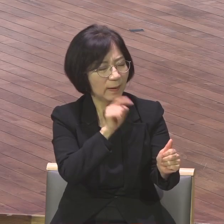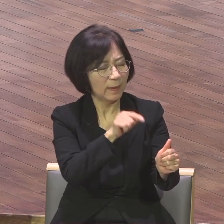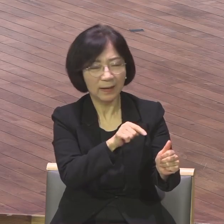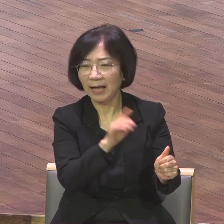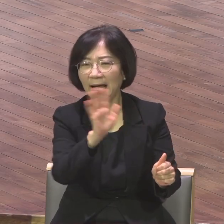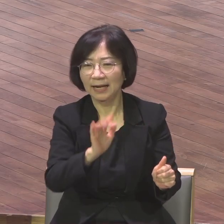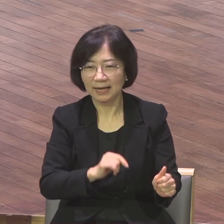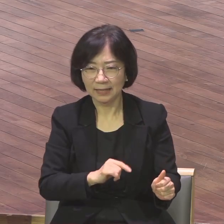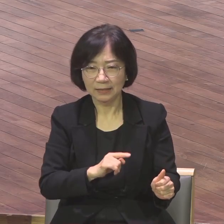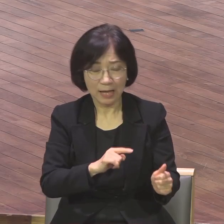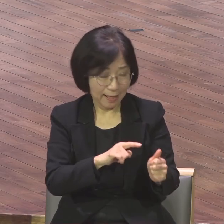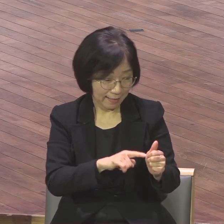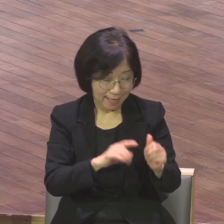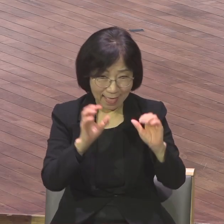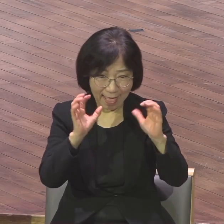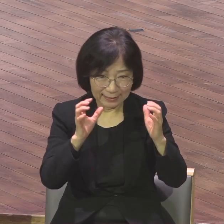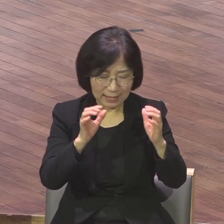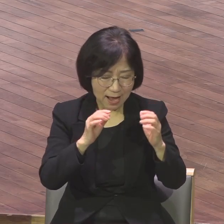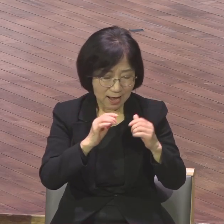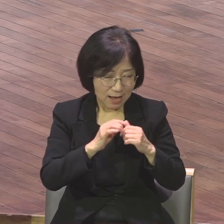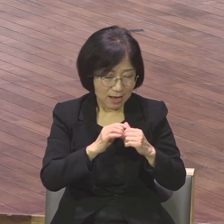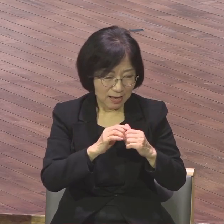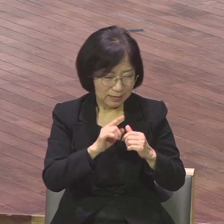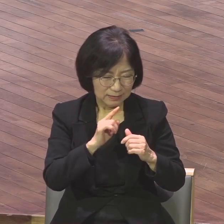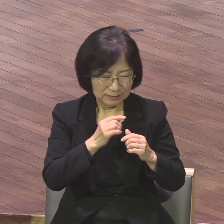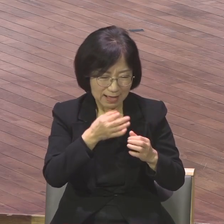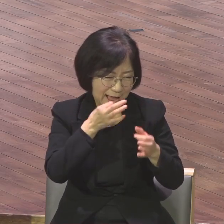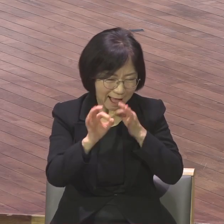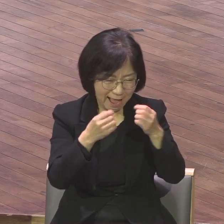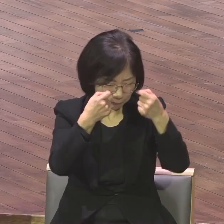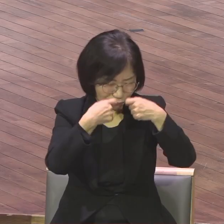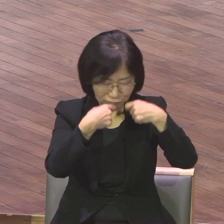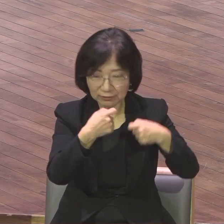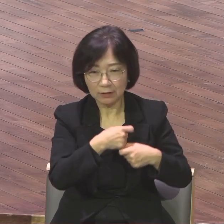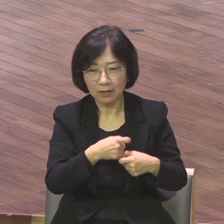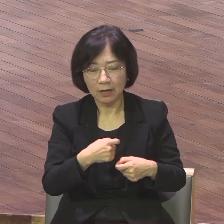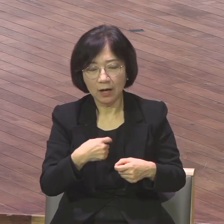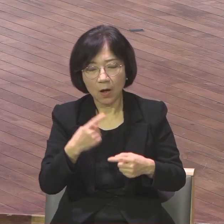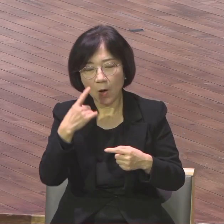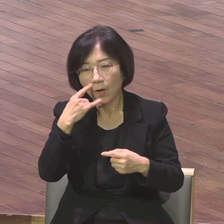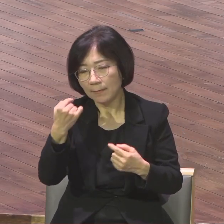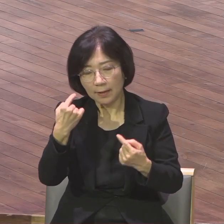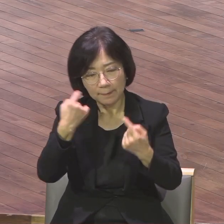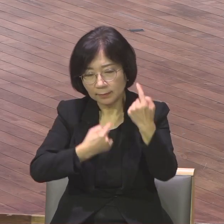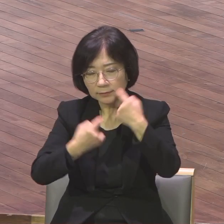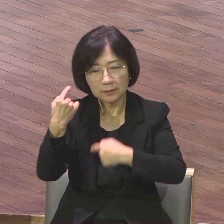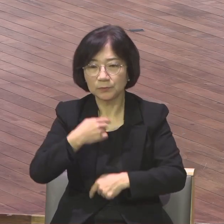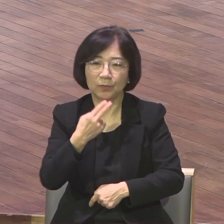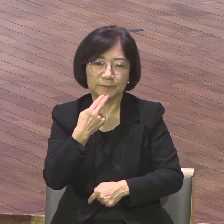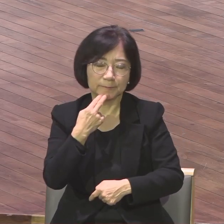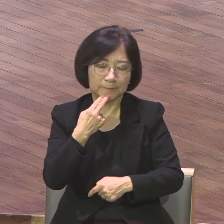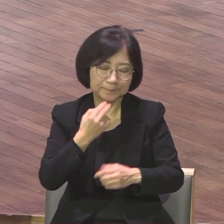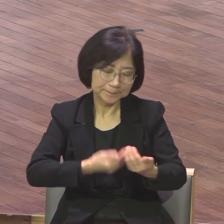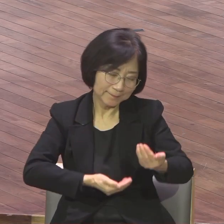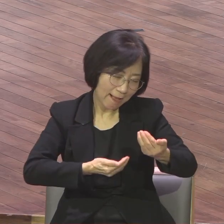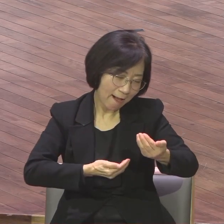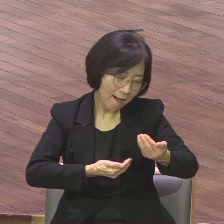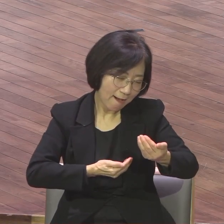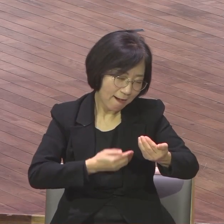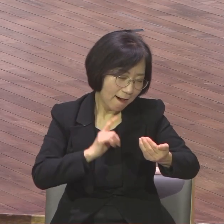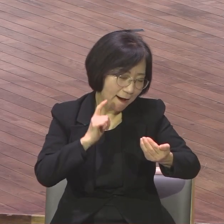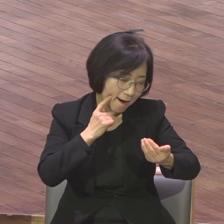아기의 행동으로 인해 어떤 상처도 받지 않지요. 이유가 있습니다. 왜 그렇습니까? 그 바탕에는 가슴